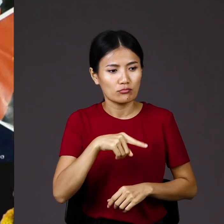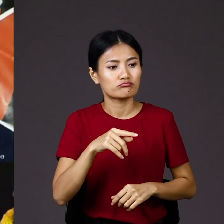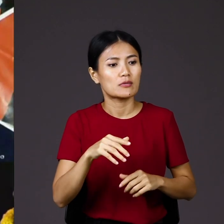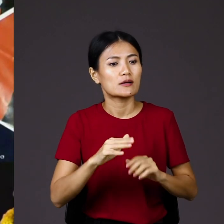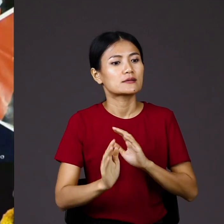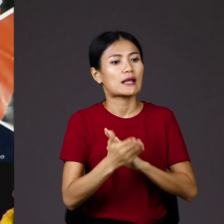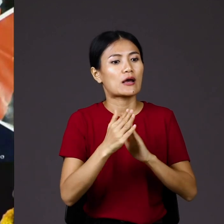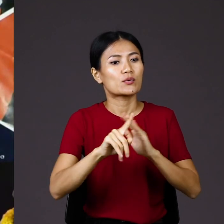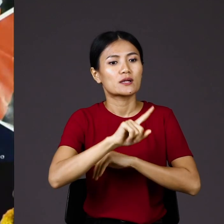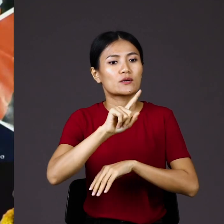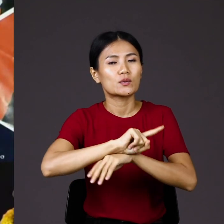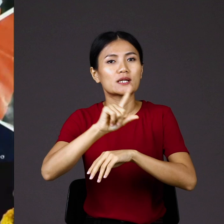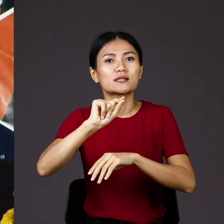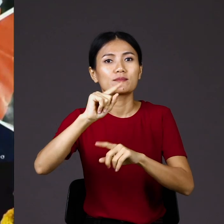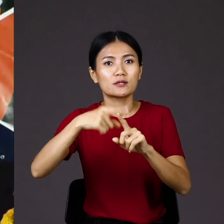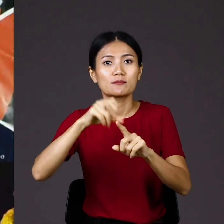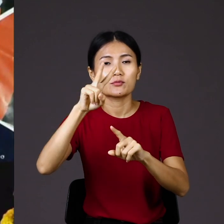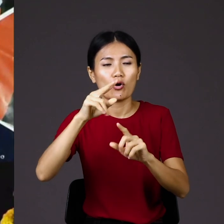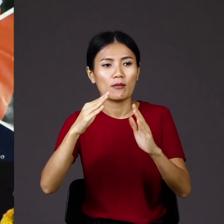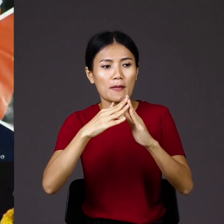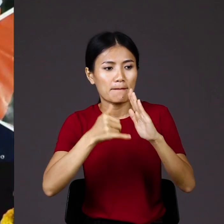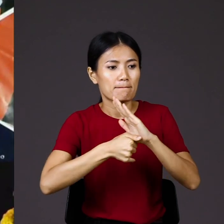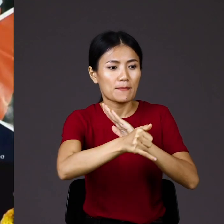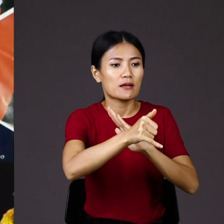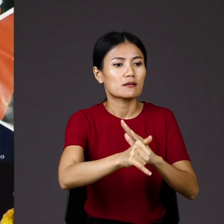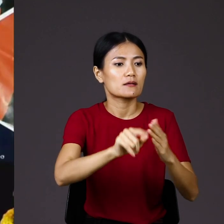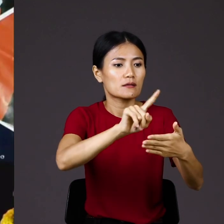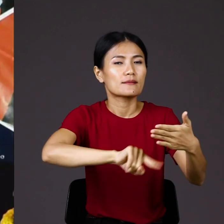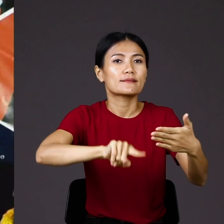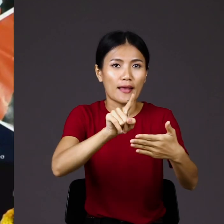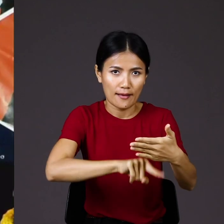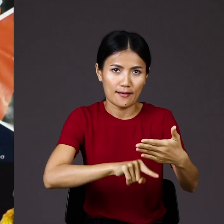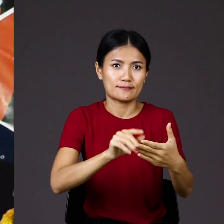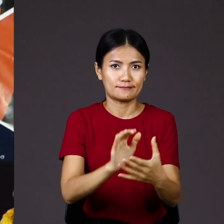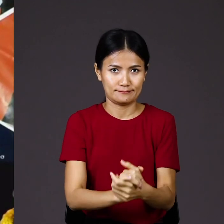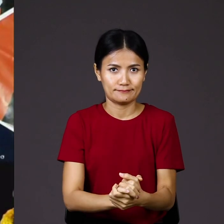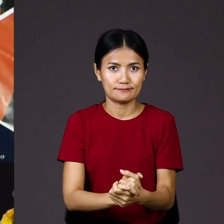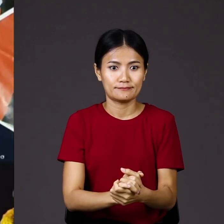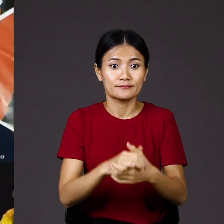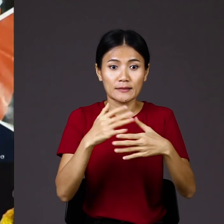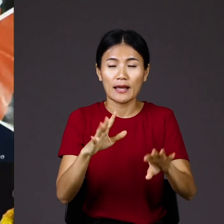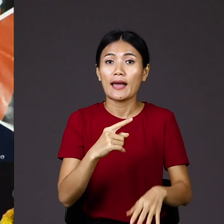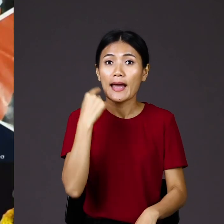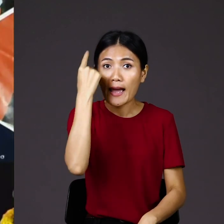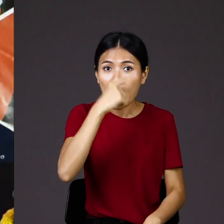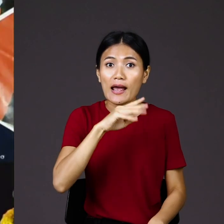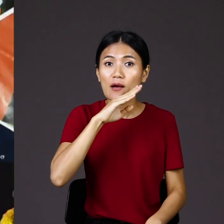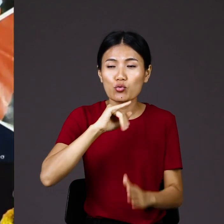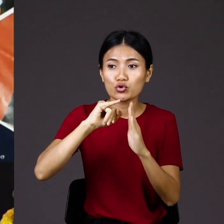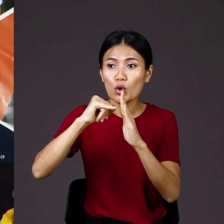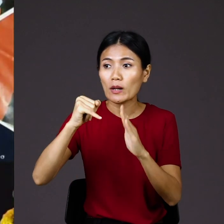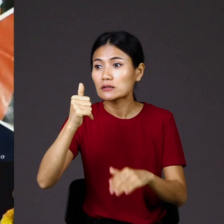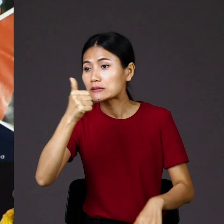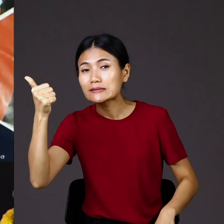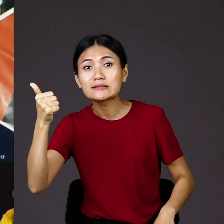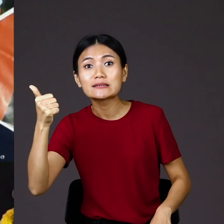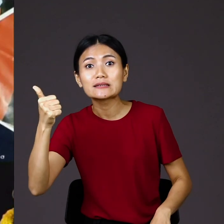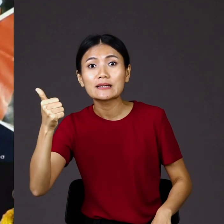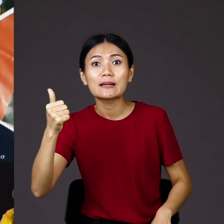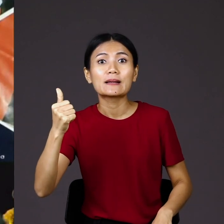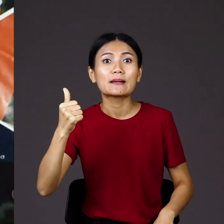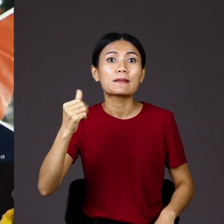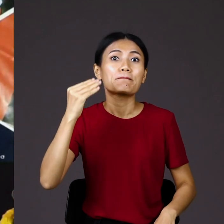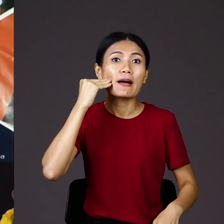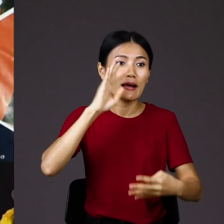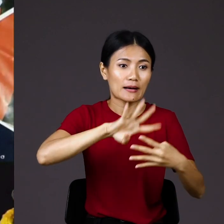วก็เดินหน้าออกไปกาจูงมือพ่อแม่พี่น้องปู่ย่าตายายลูกหลานออกไปกากันให้มากๆส่วนใครที่ตัว